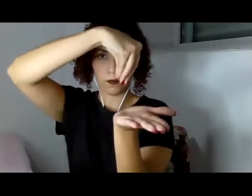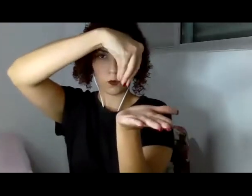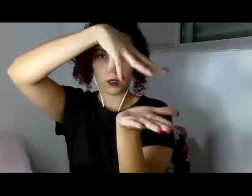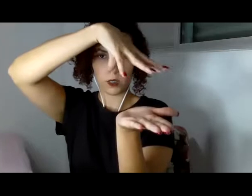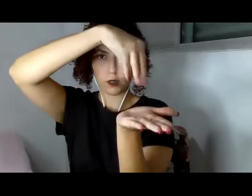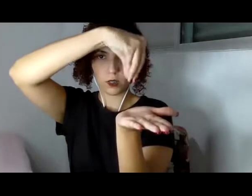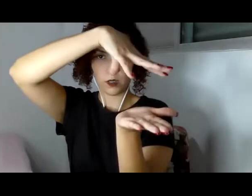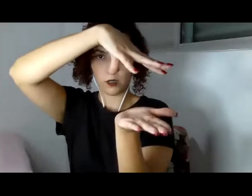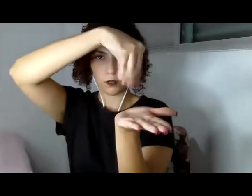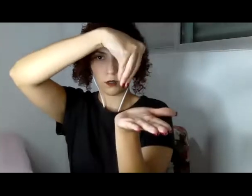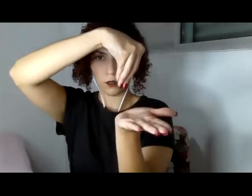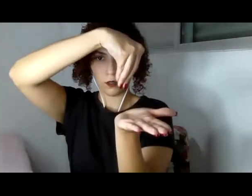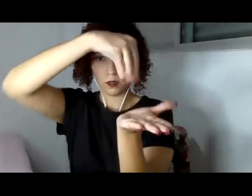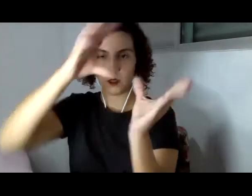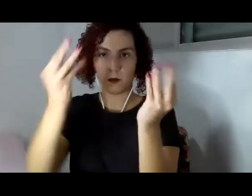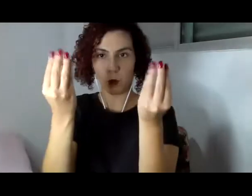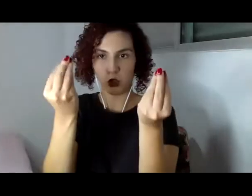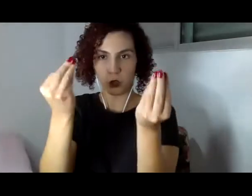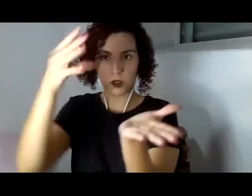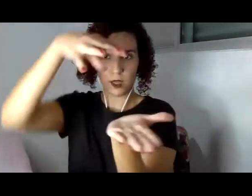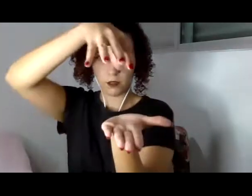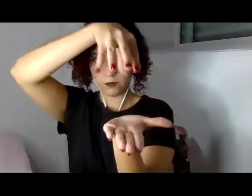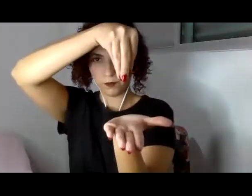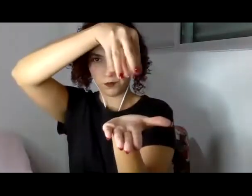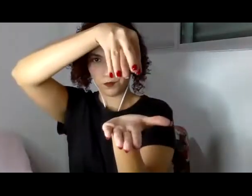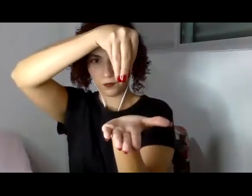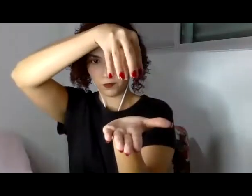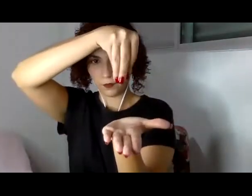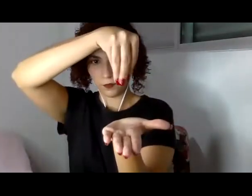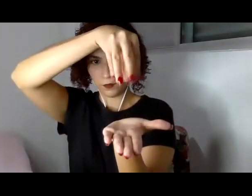Xerox. Mãozinhas em montinhos, né?